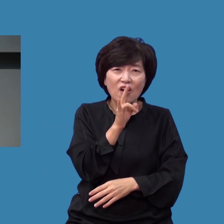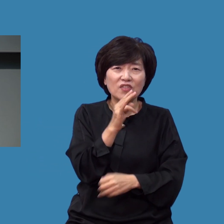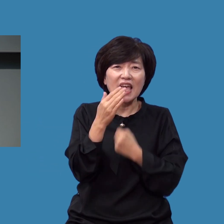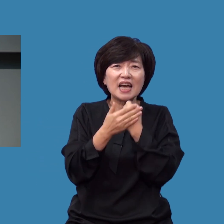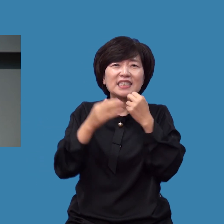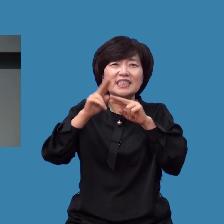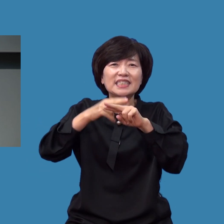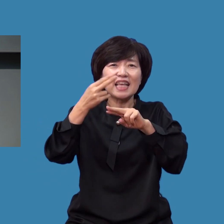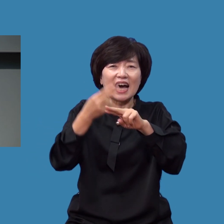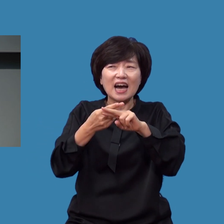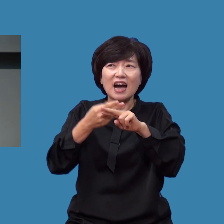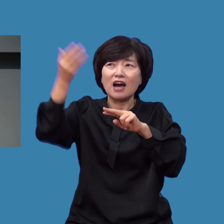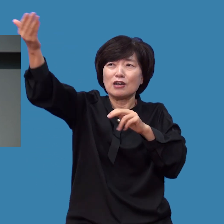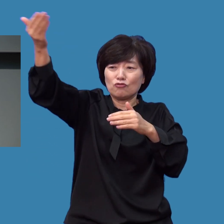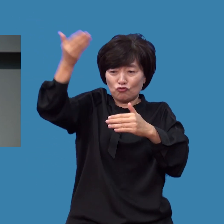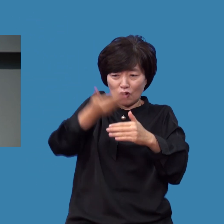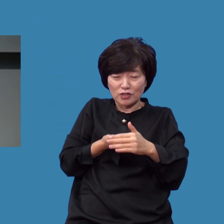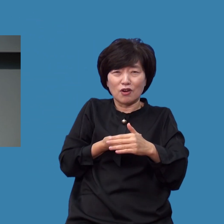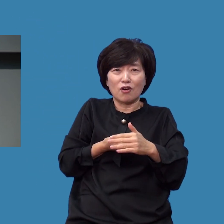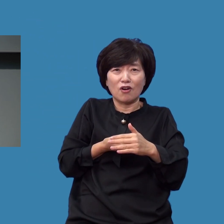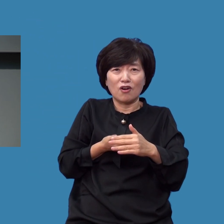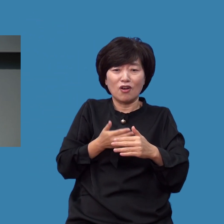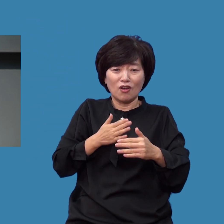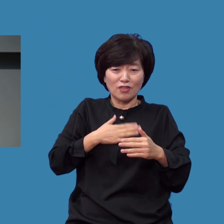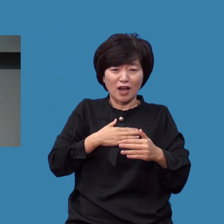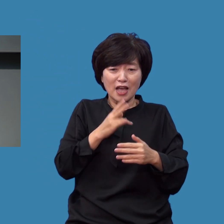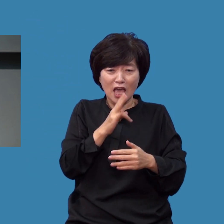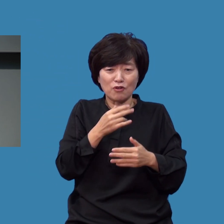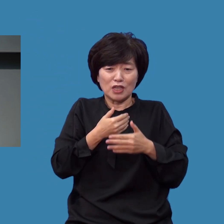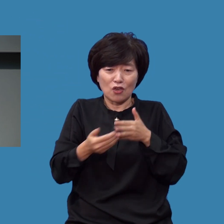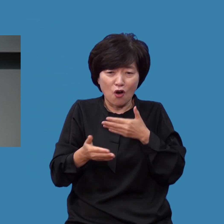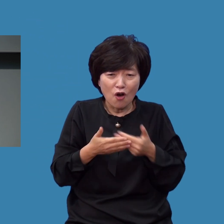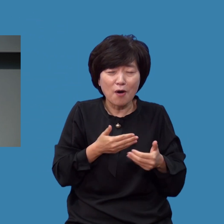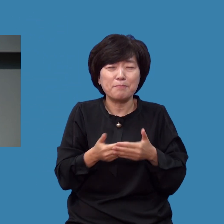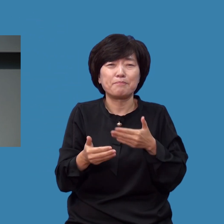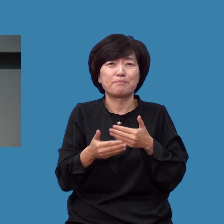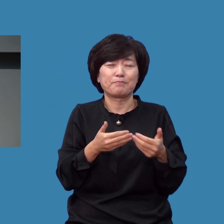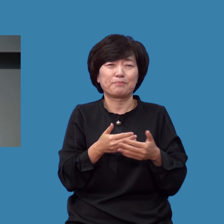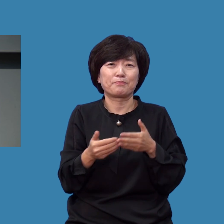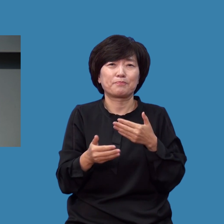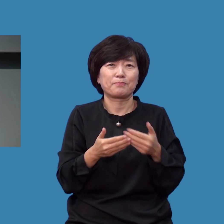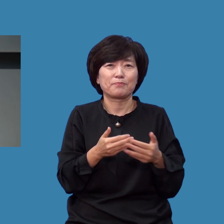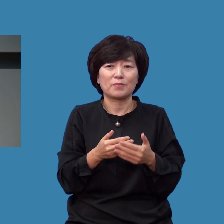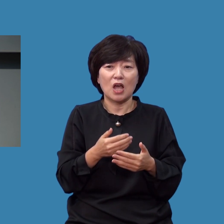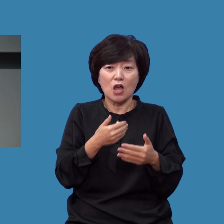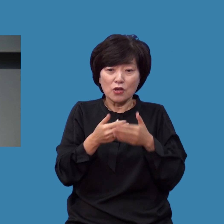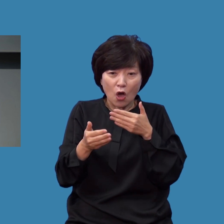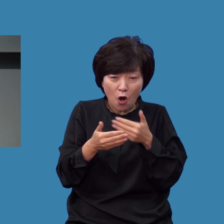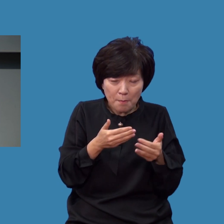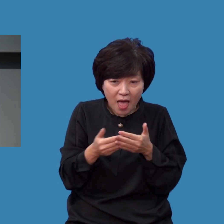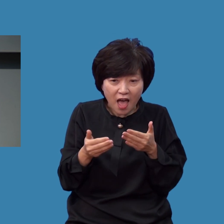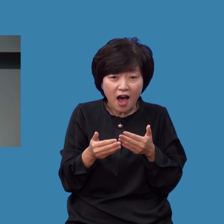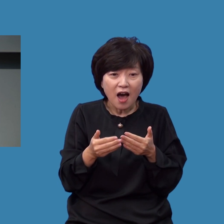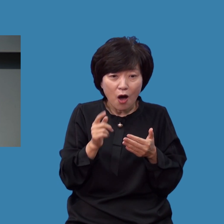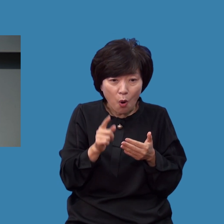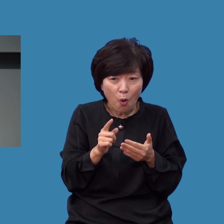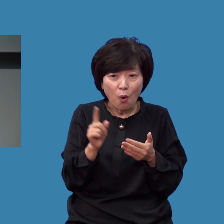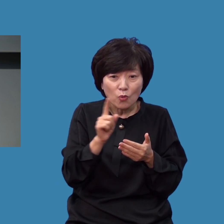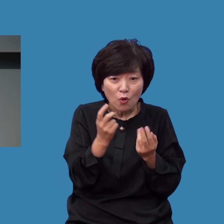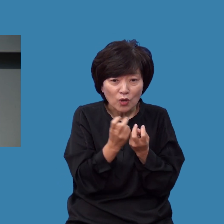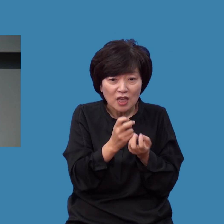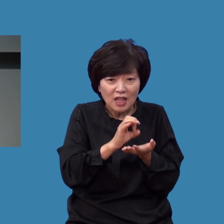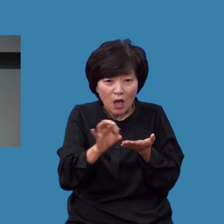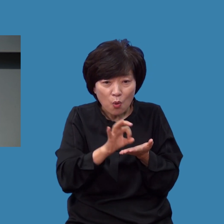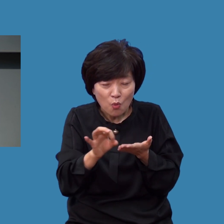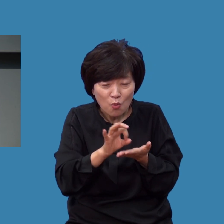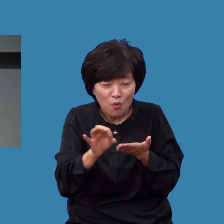아닙니까? 경험되어지는 것 아닙니까? 뭐 경험되어져야 어떻게 사용할지를 준비하는 것이 의미가 있죠. 뭐 경험도 안 되는 것을